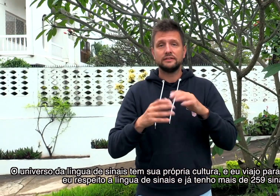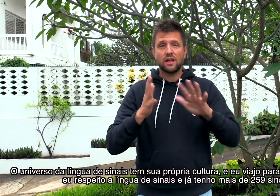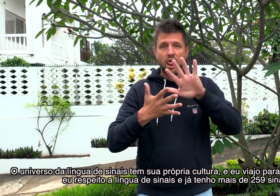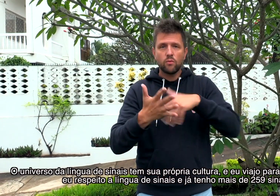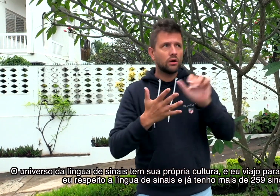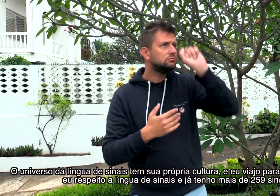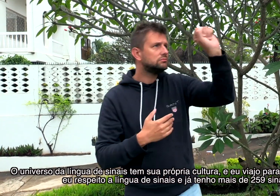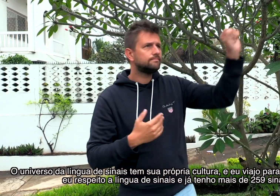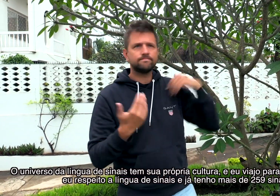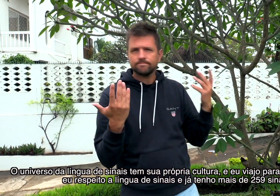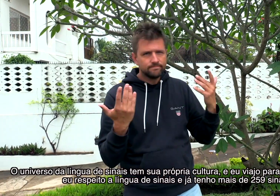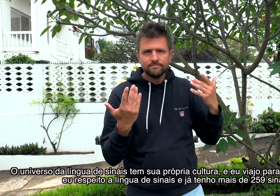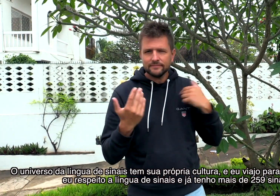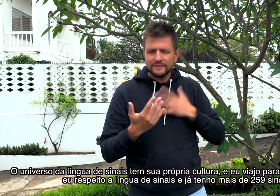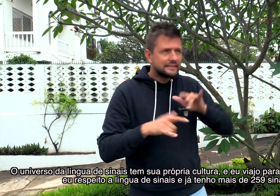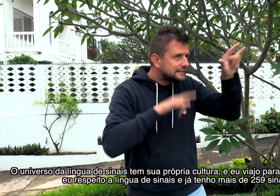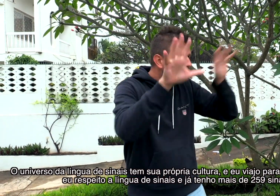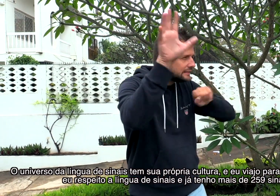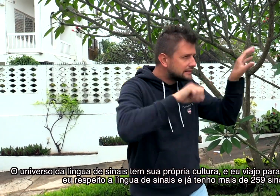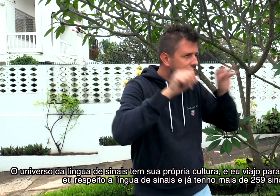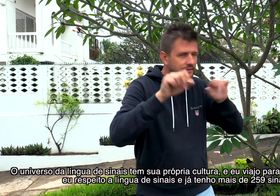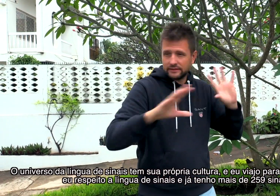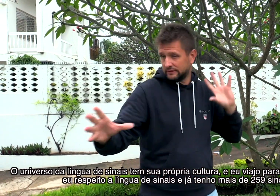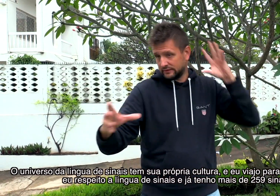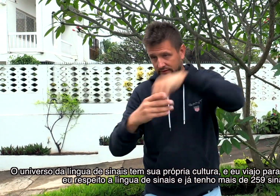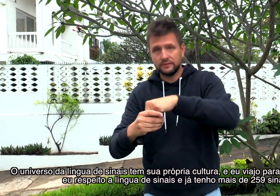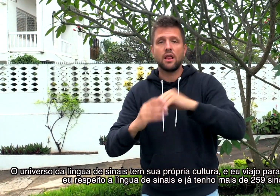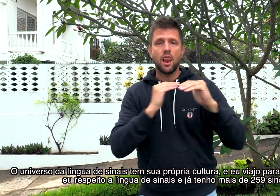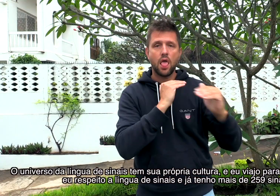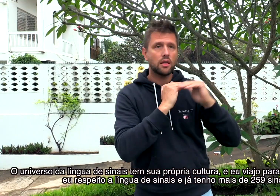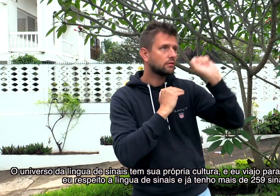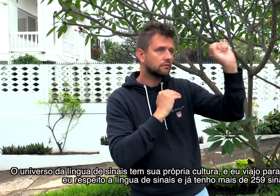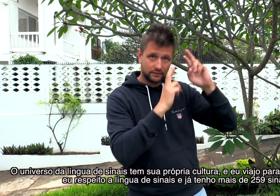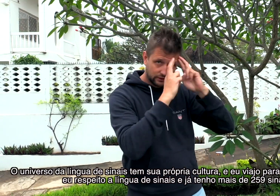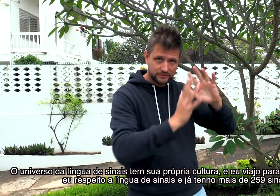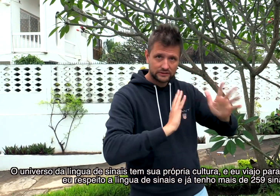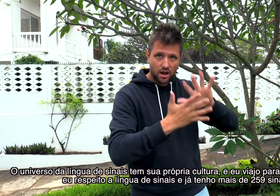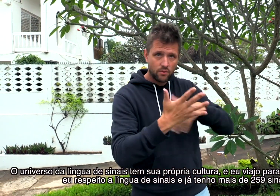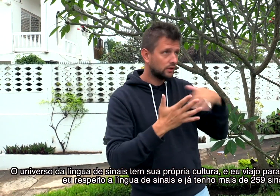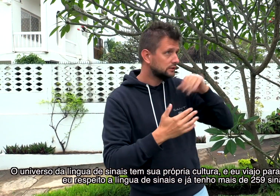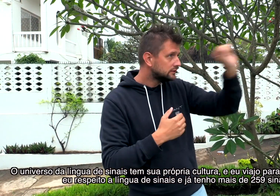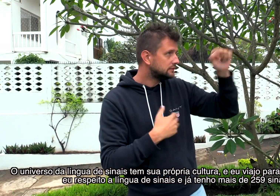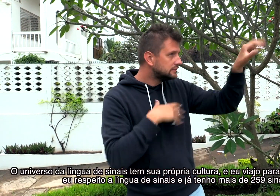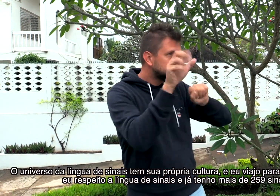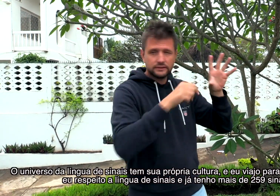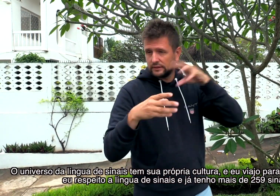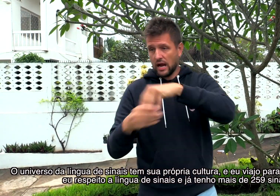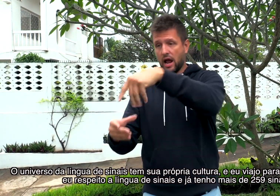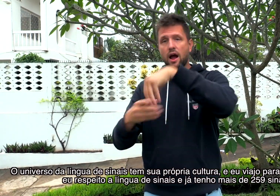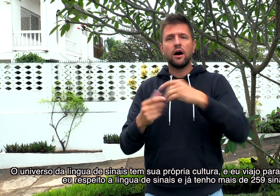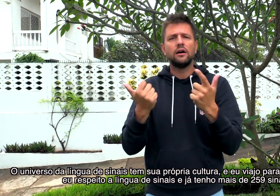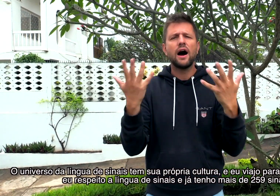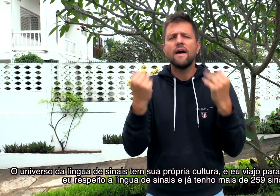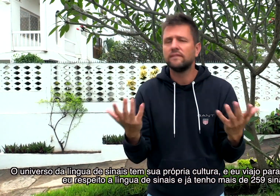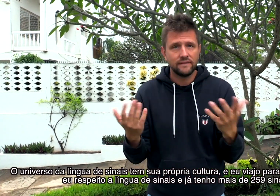O universo da língua de sinais tem uma própria cultura e eu viajo para aprender sinais.